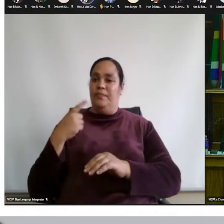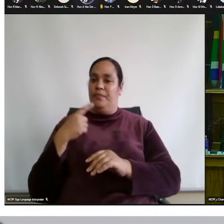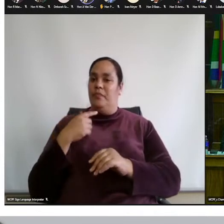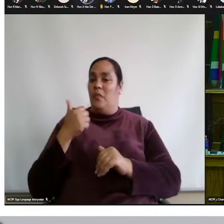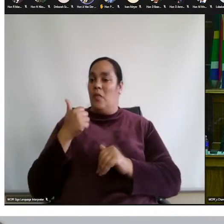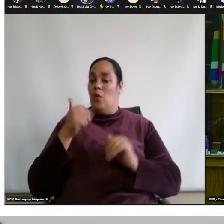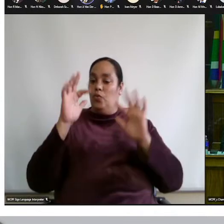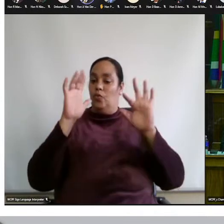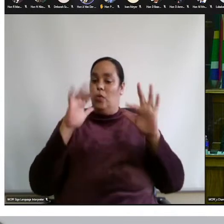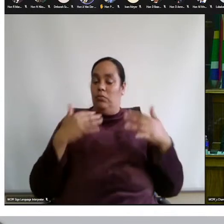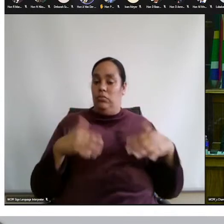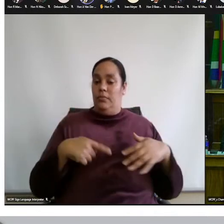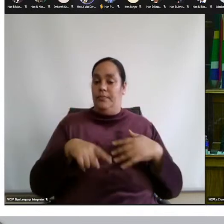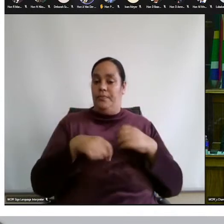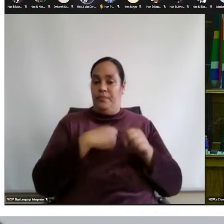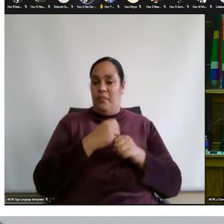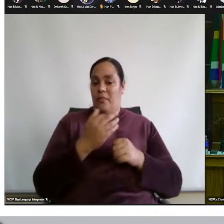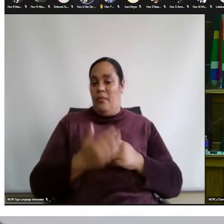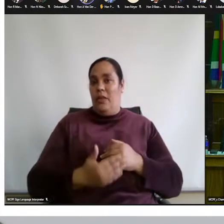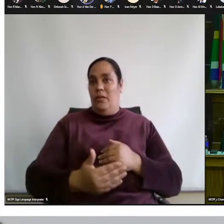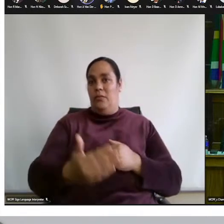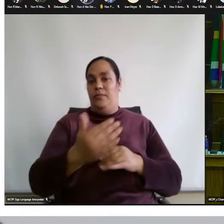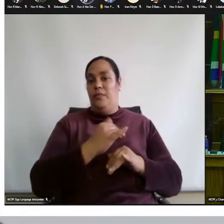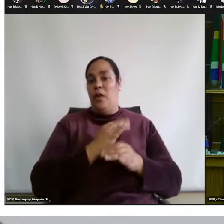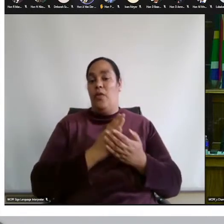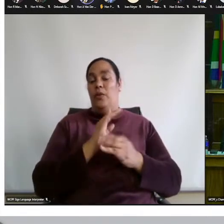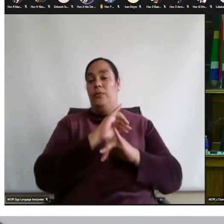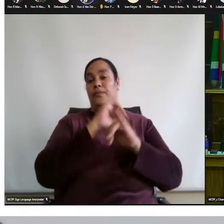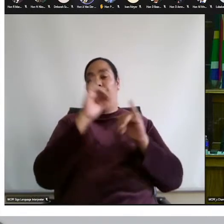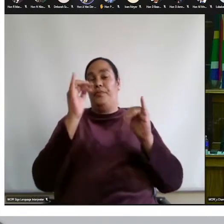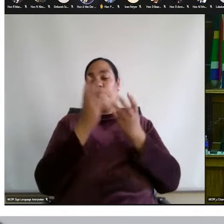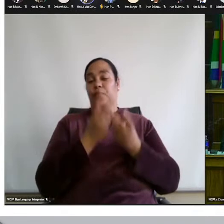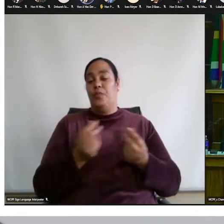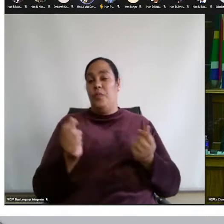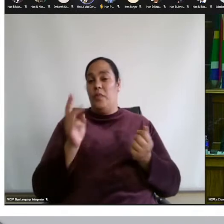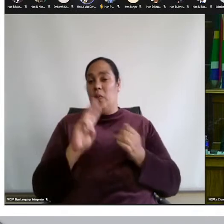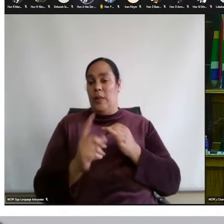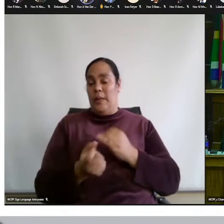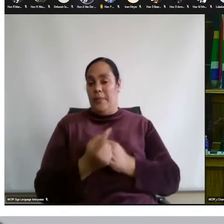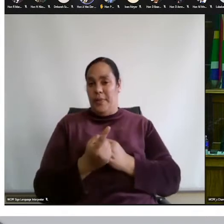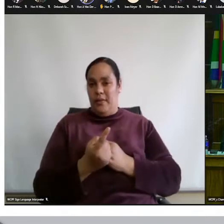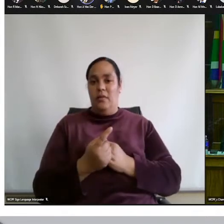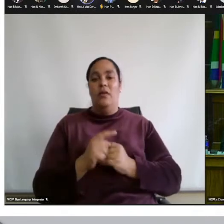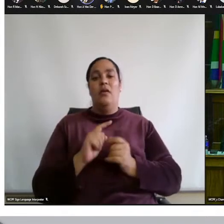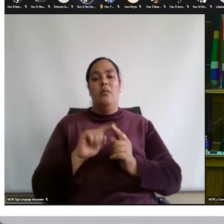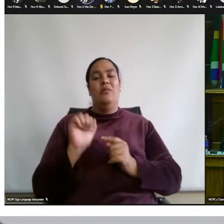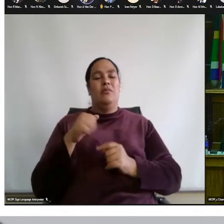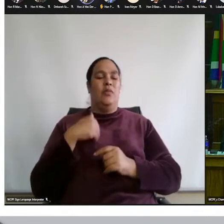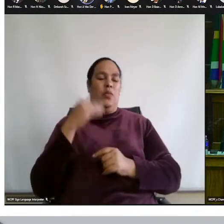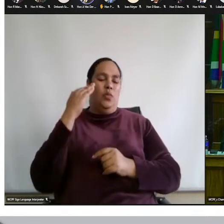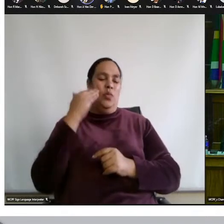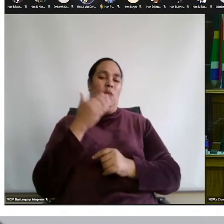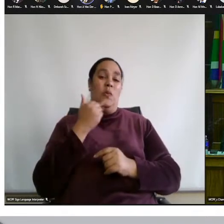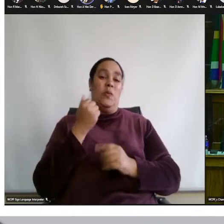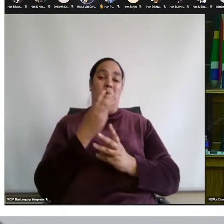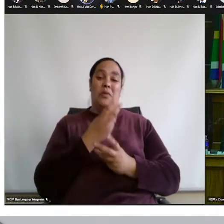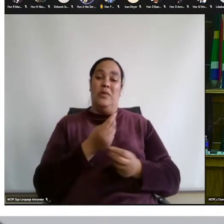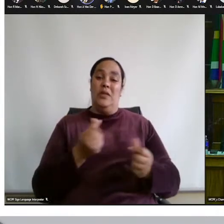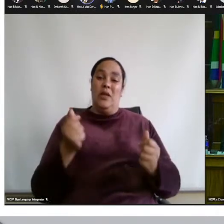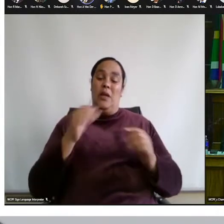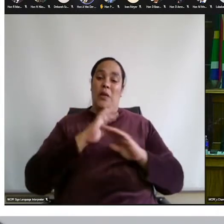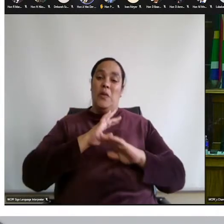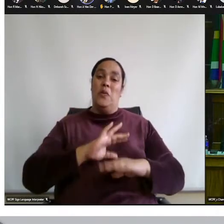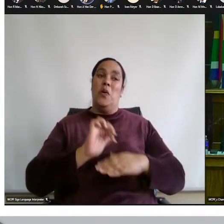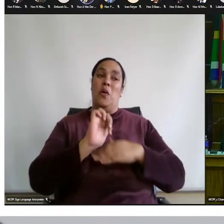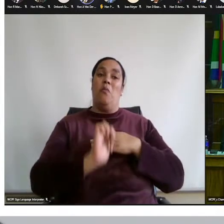reënvaljaar vorentoe weer deur erge droogtes gevolg sal word. En ons weet ook dat die beste